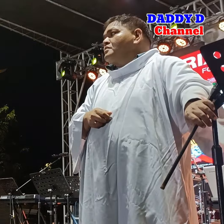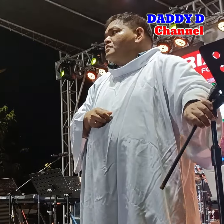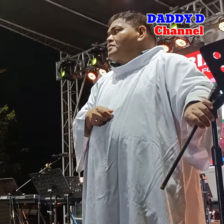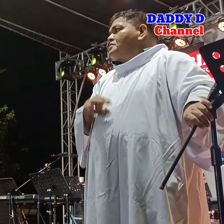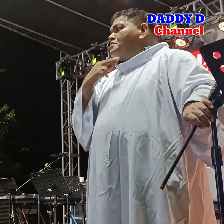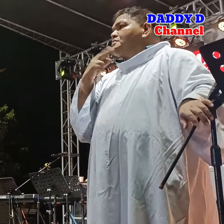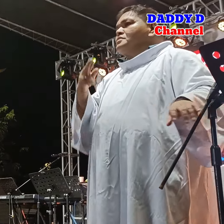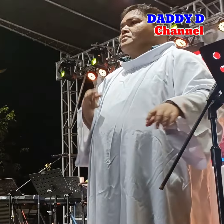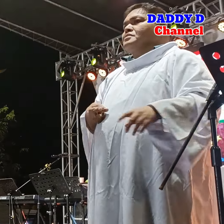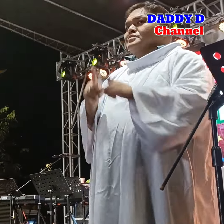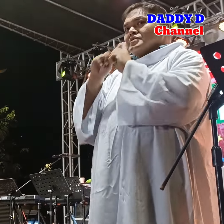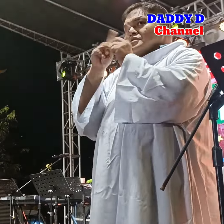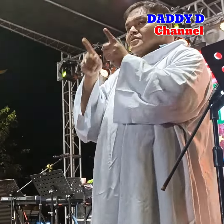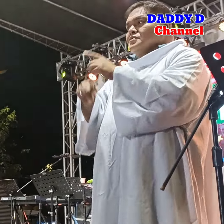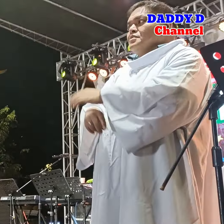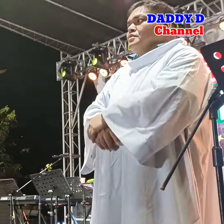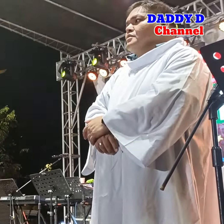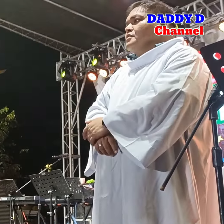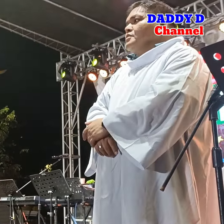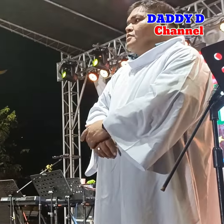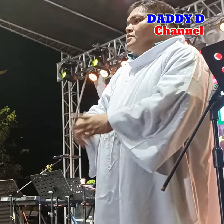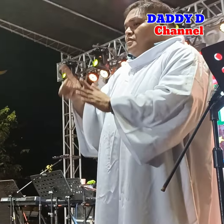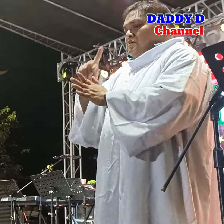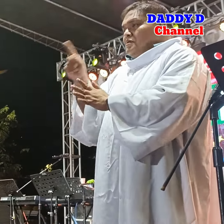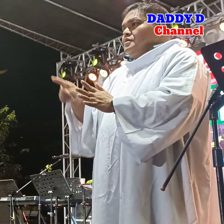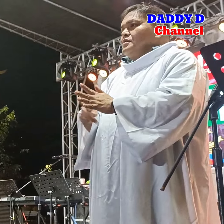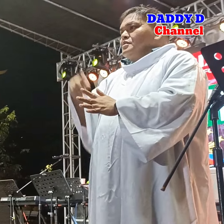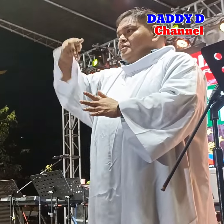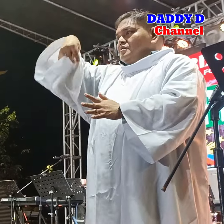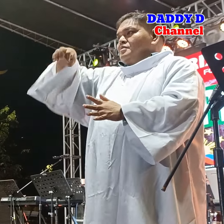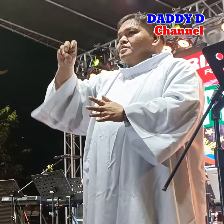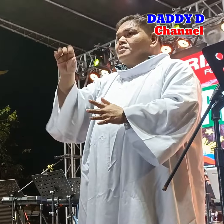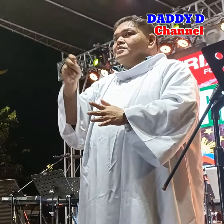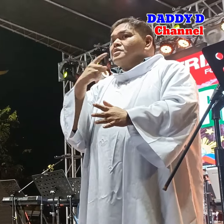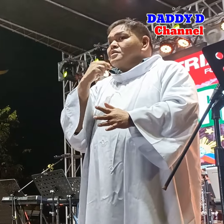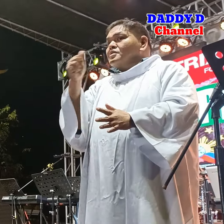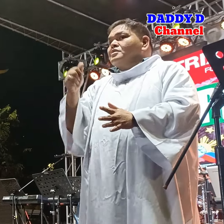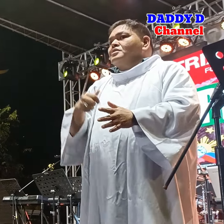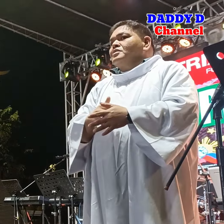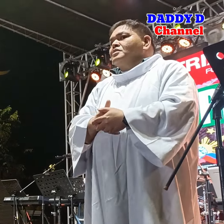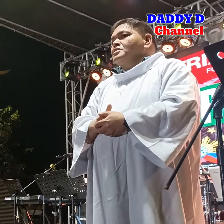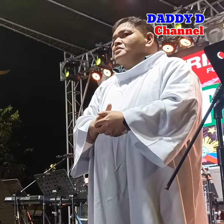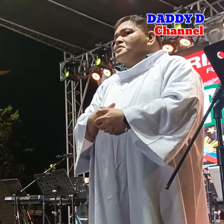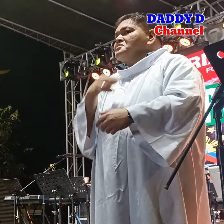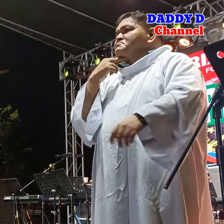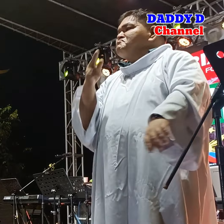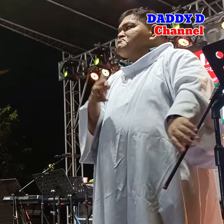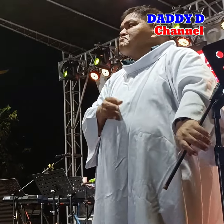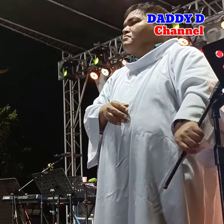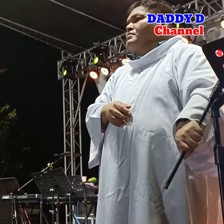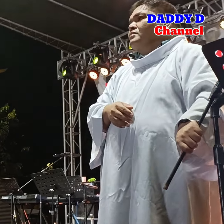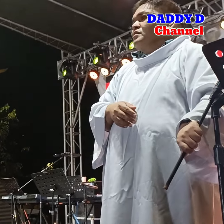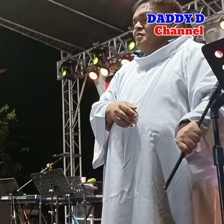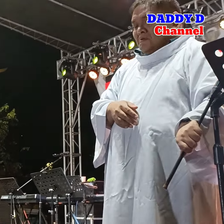Muli, hindi tayo sinasagot. Nung lumabas ang PIDEA leaks, kinausap ba niya tayo?